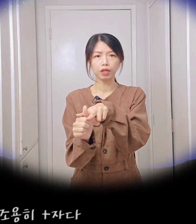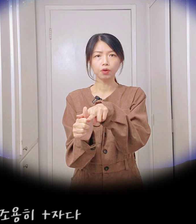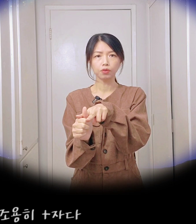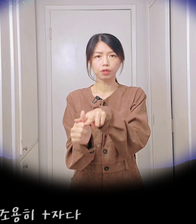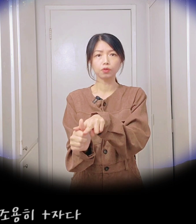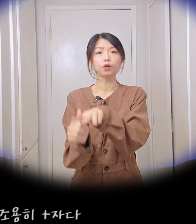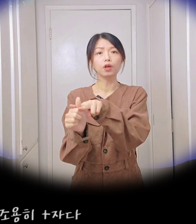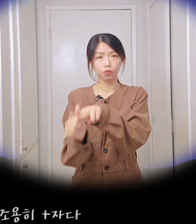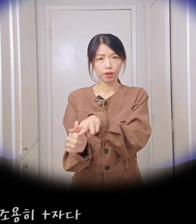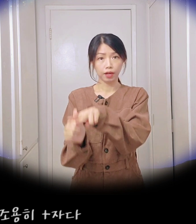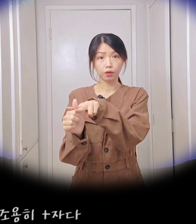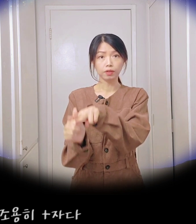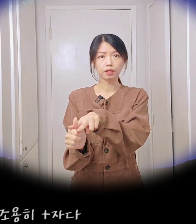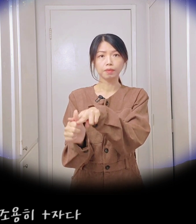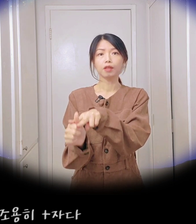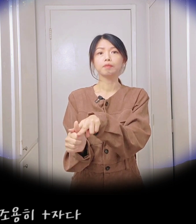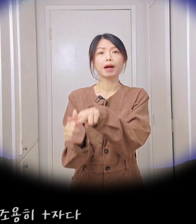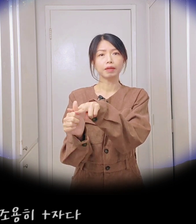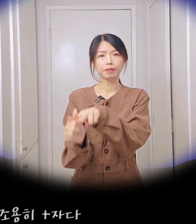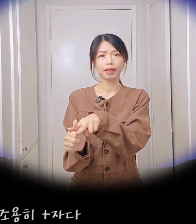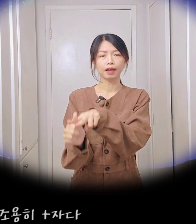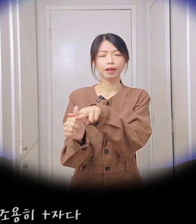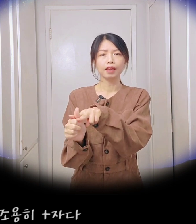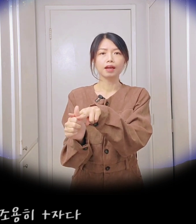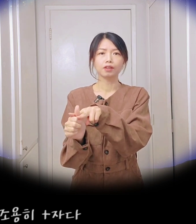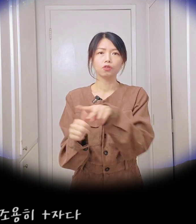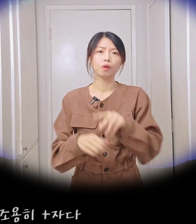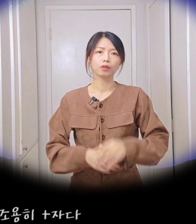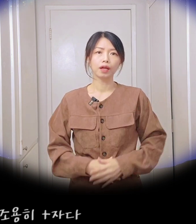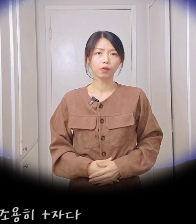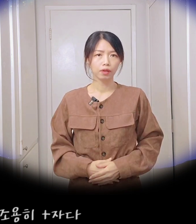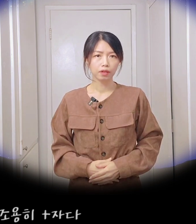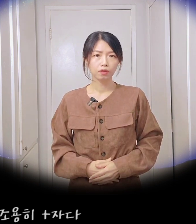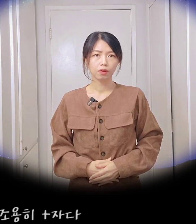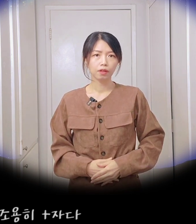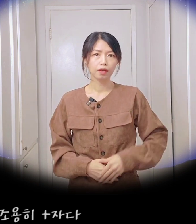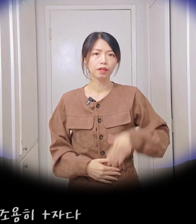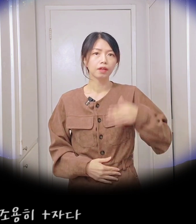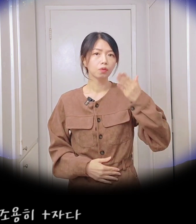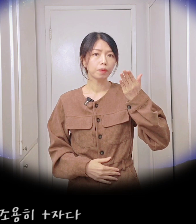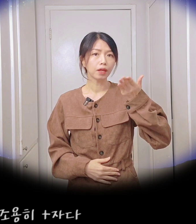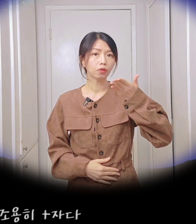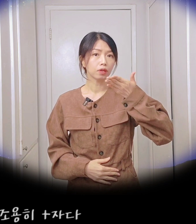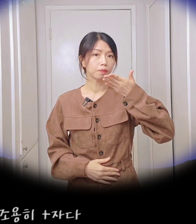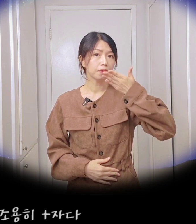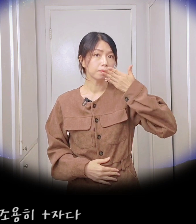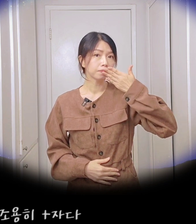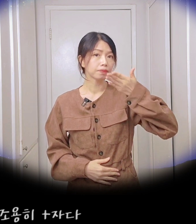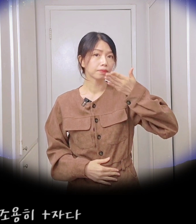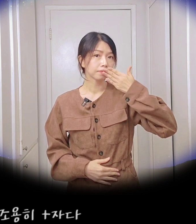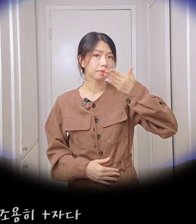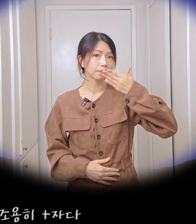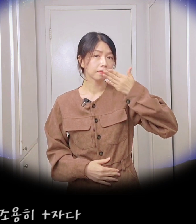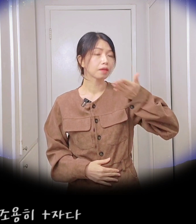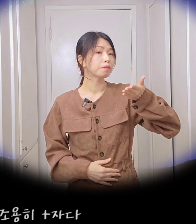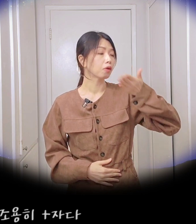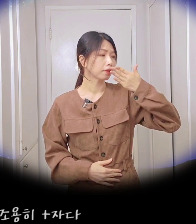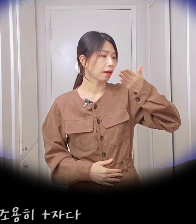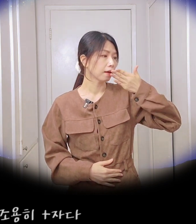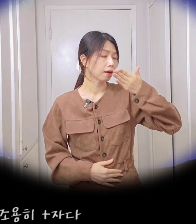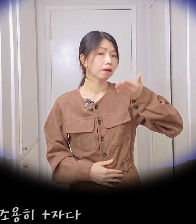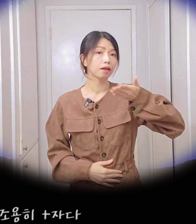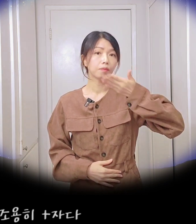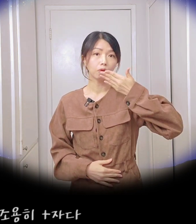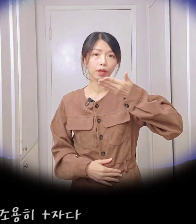엄지에 끼워주시고 위아래로 흔드시면 말입니다. 그리고 먹다라고 한 뜻의 수어는 손바닥으로 입을